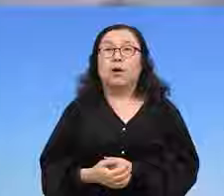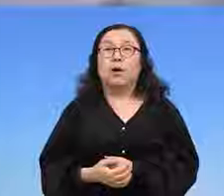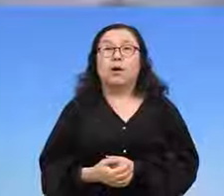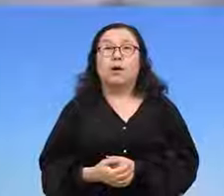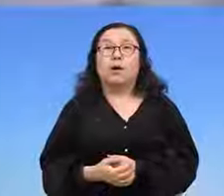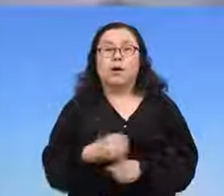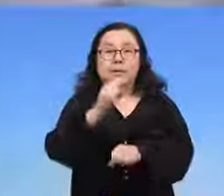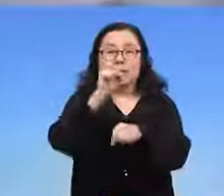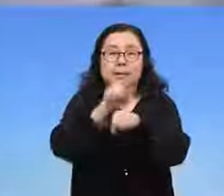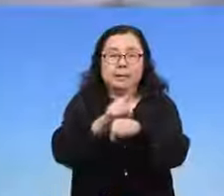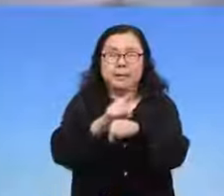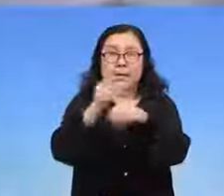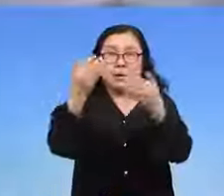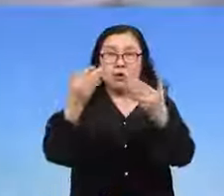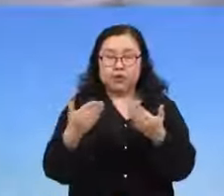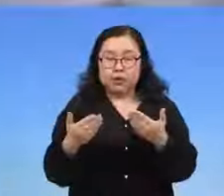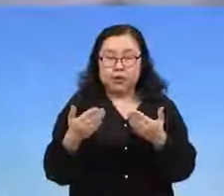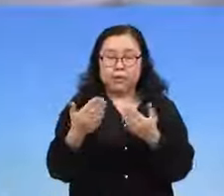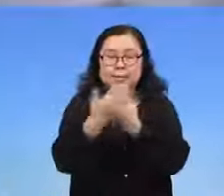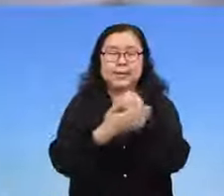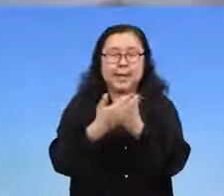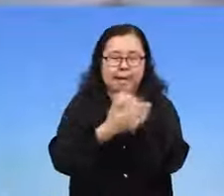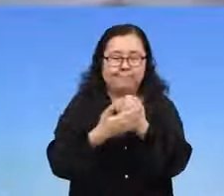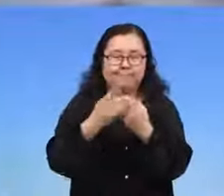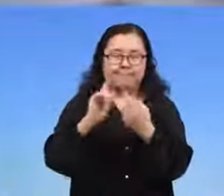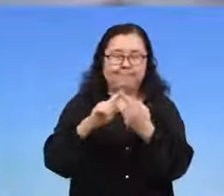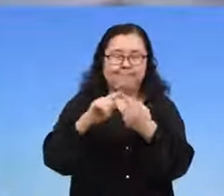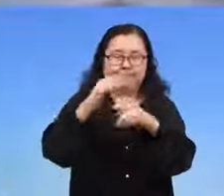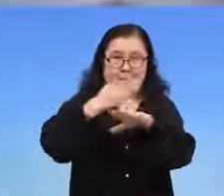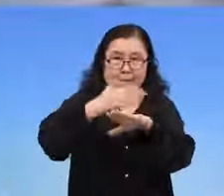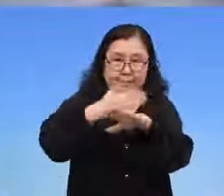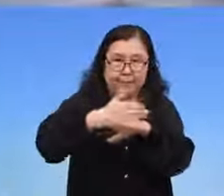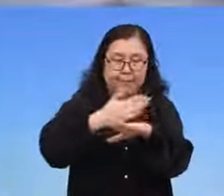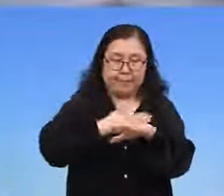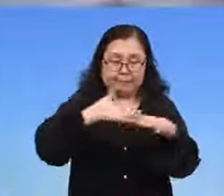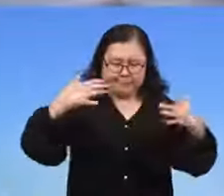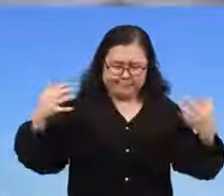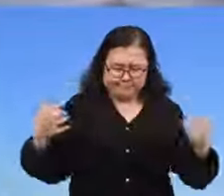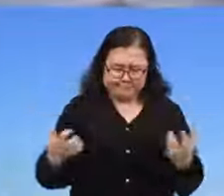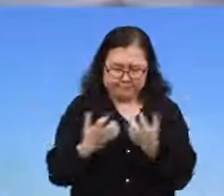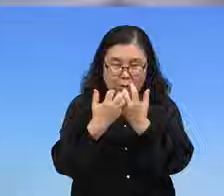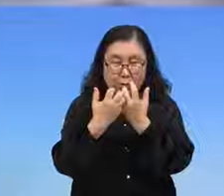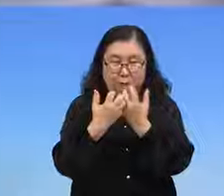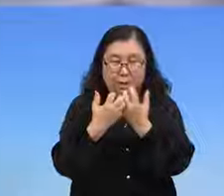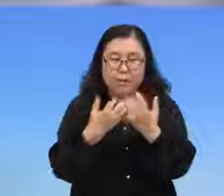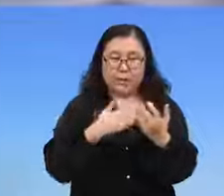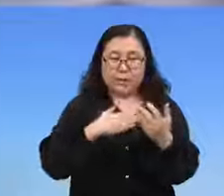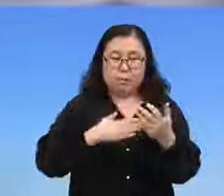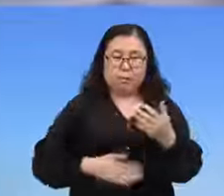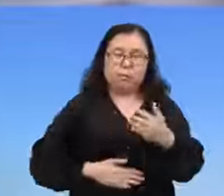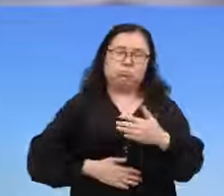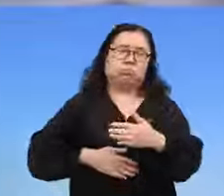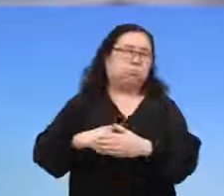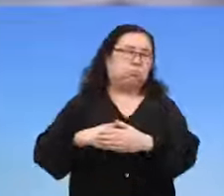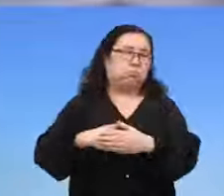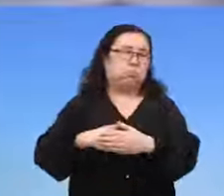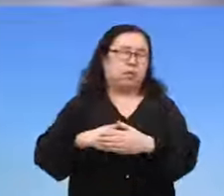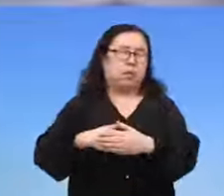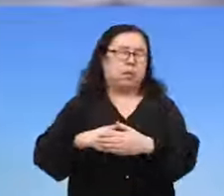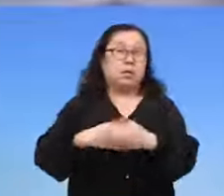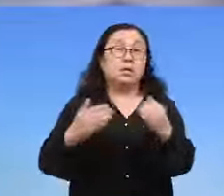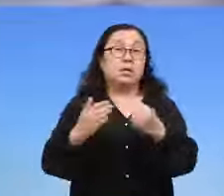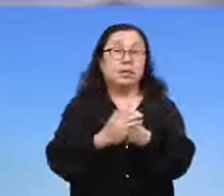보니까요, 이미 주신 은혜에 대한 감사가 내게 넘쳐나면, 그것이 풍족하면, 그것이 내게 포만감을 가져다